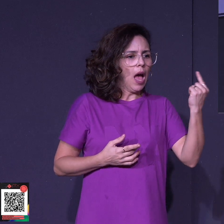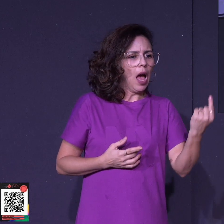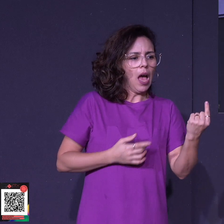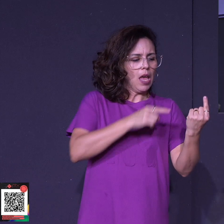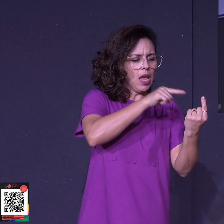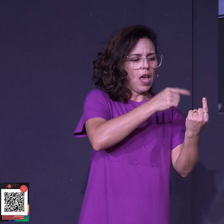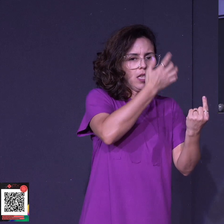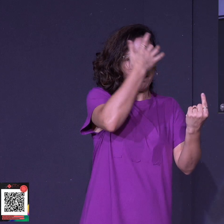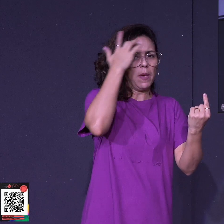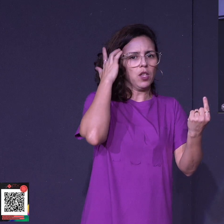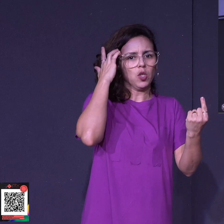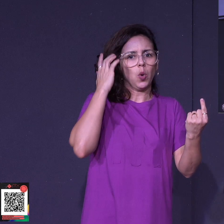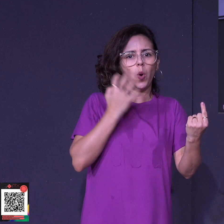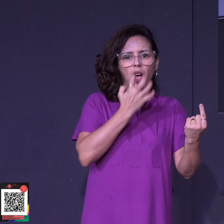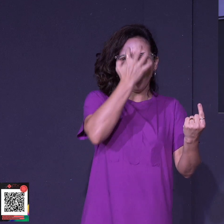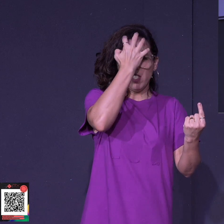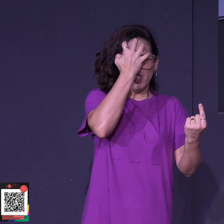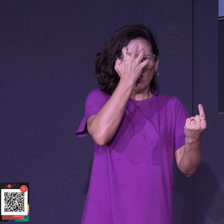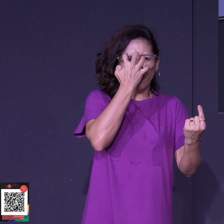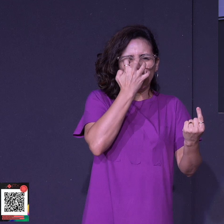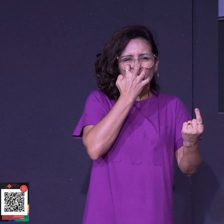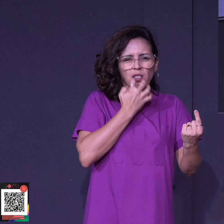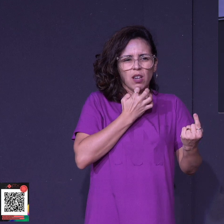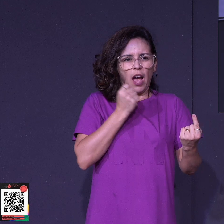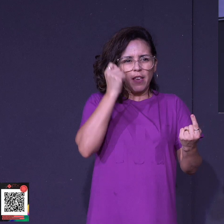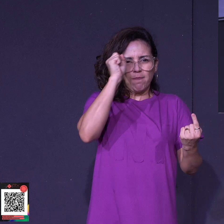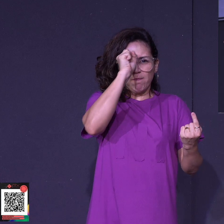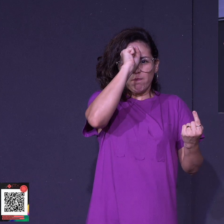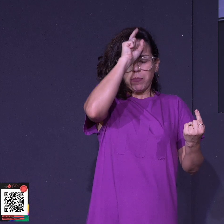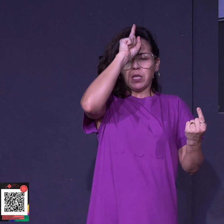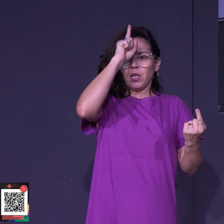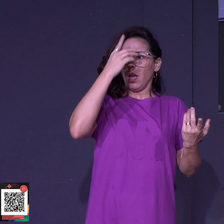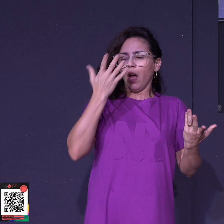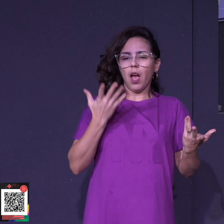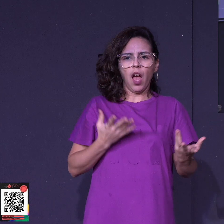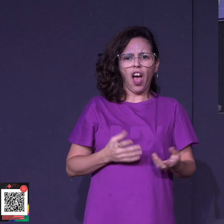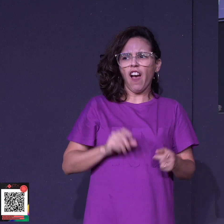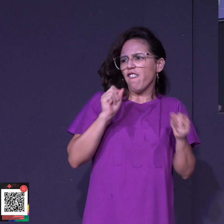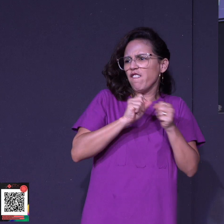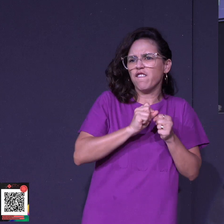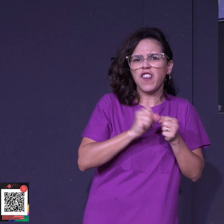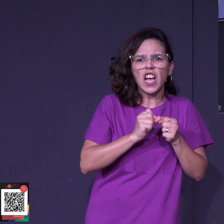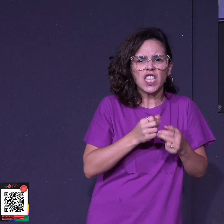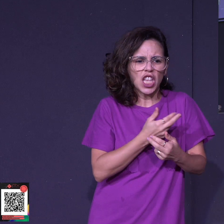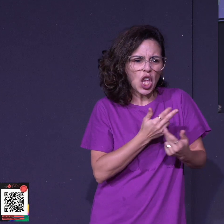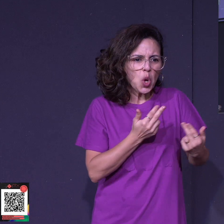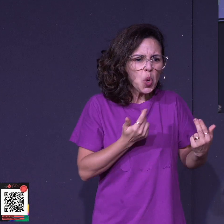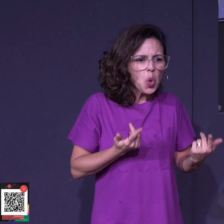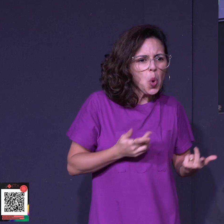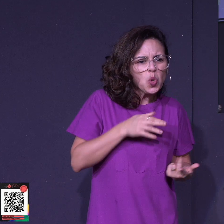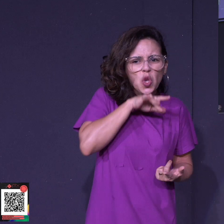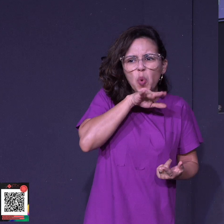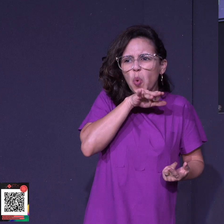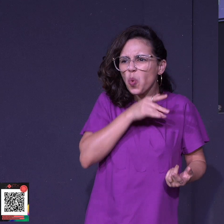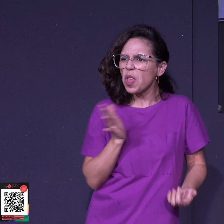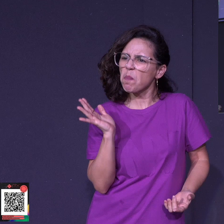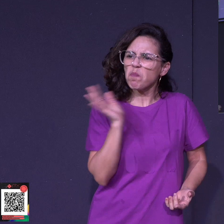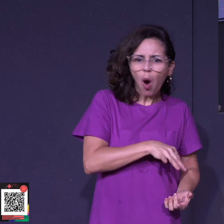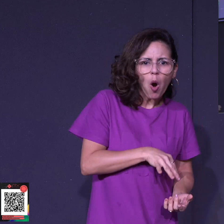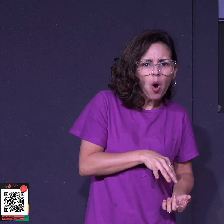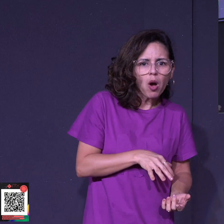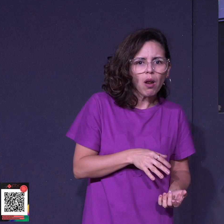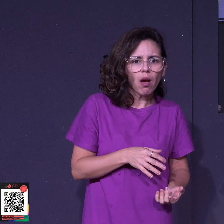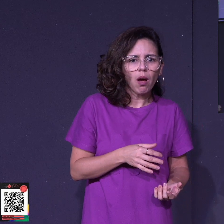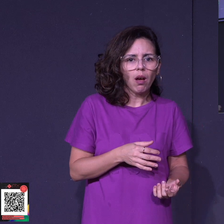fazer. A ira do homem não opera a justiça de Deus. A oração que